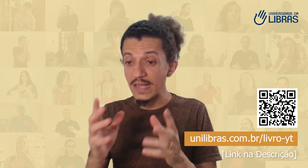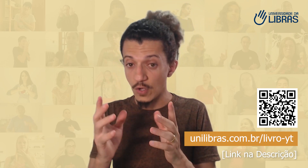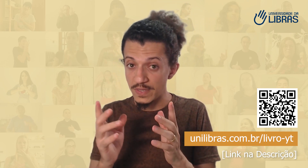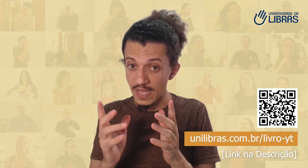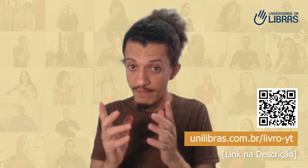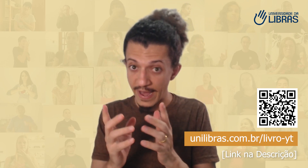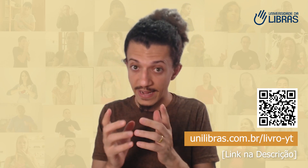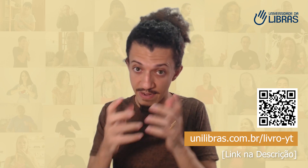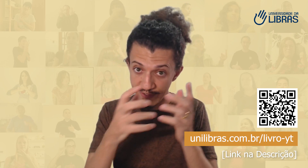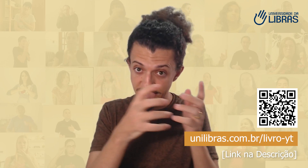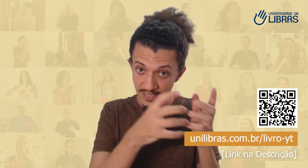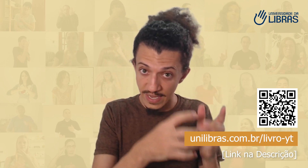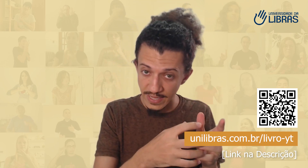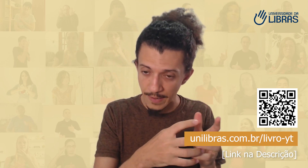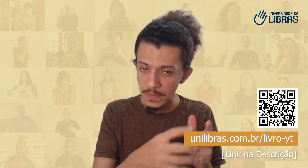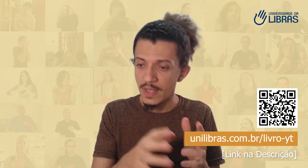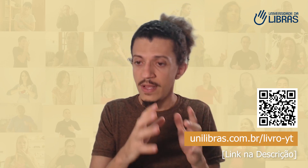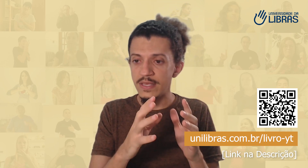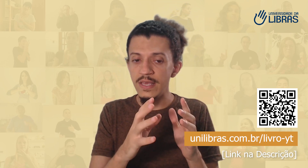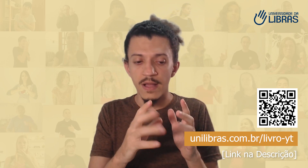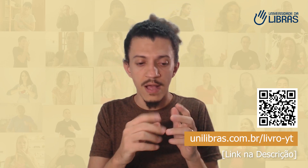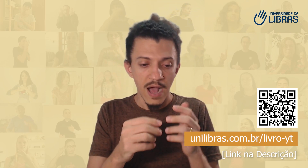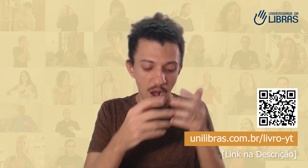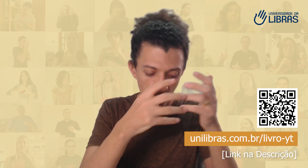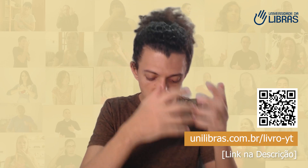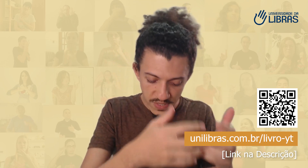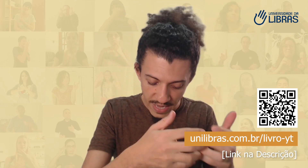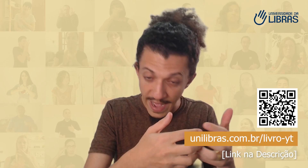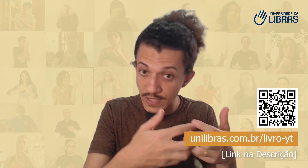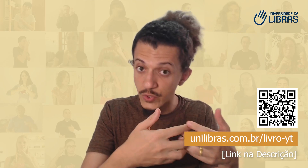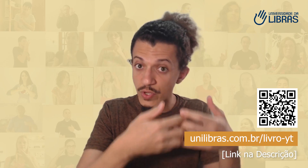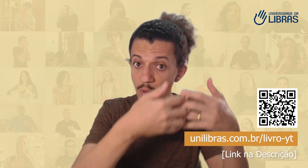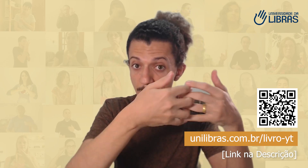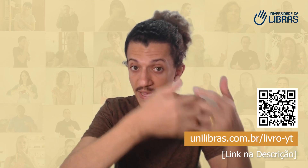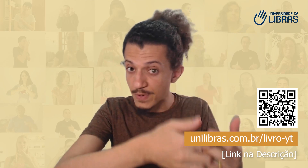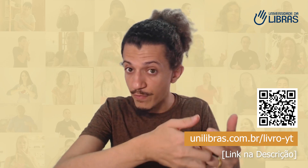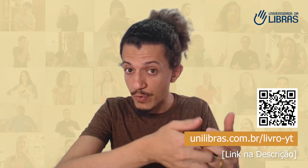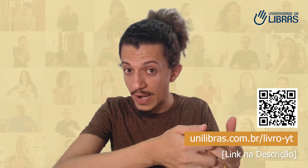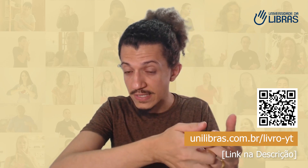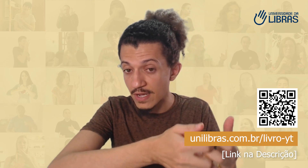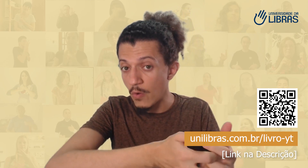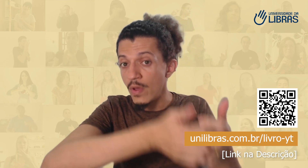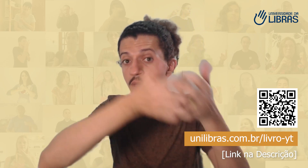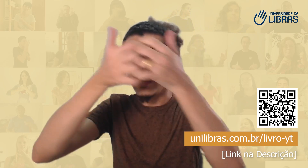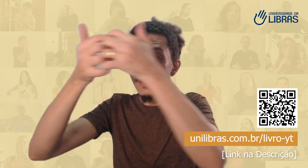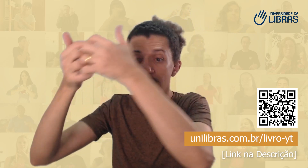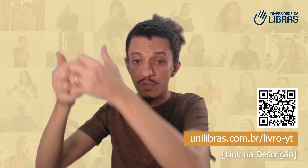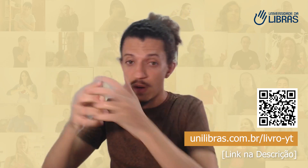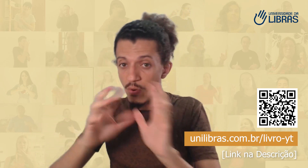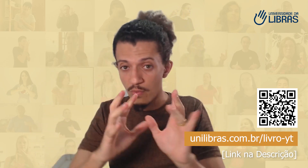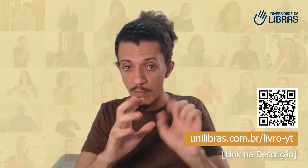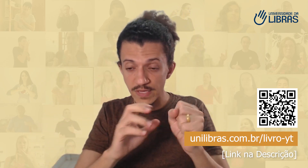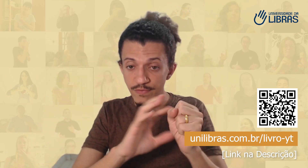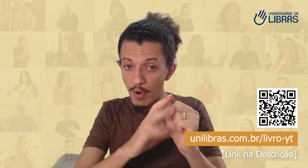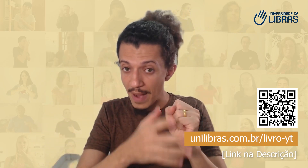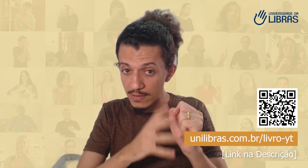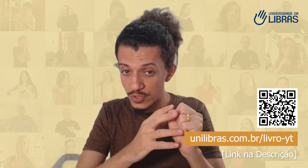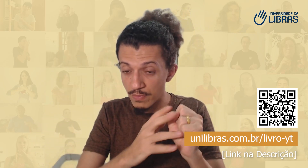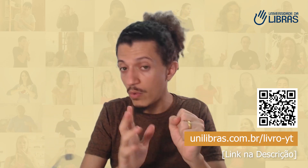começa a observar, através da escrita, que alguns sinais usam a mesma configuração de mão, mesmo formato de mão